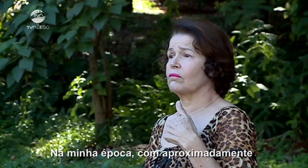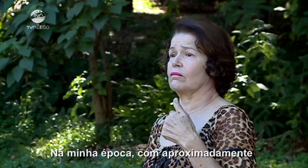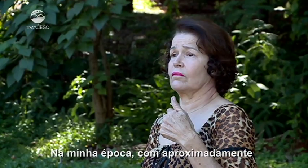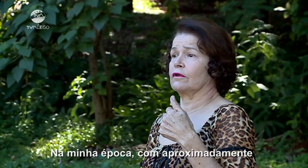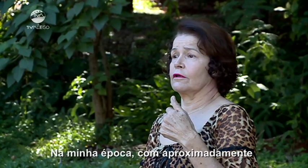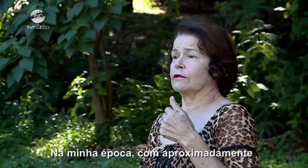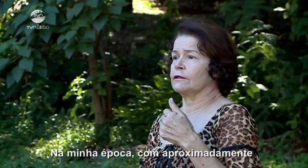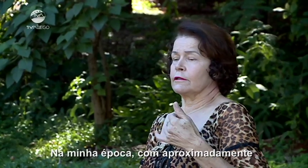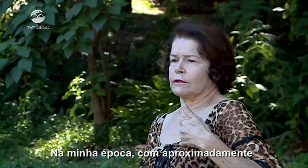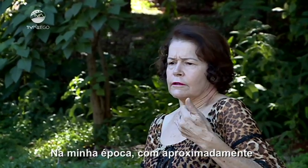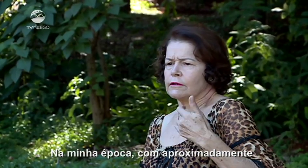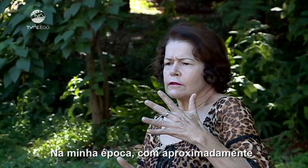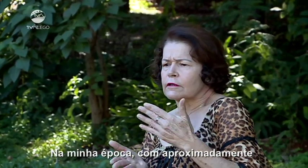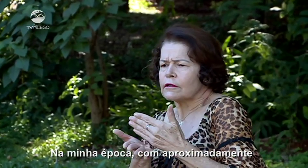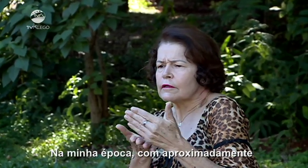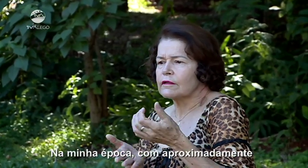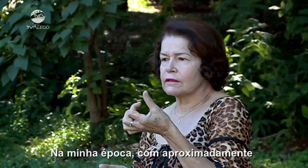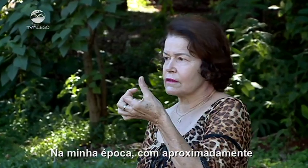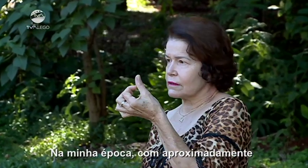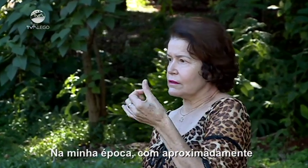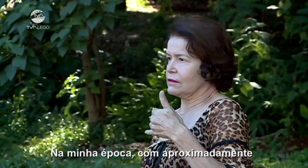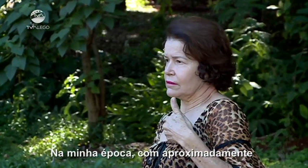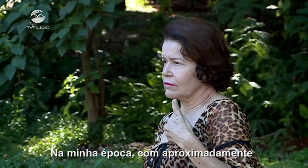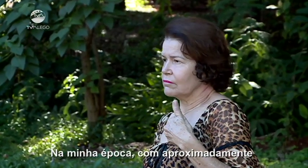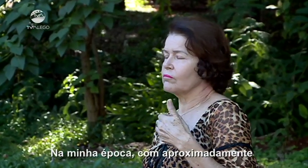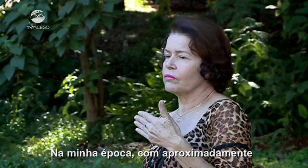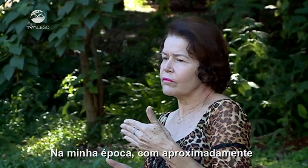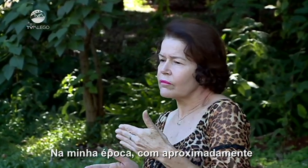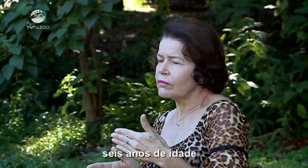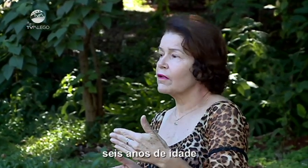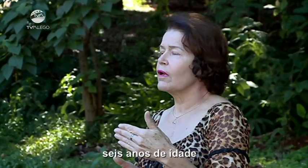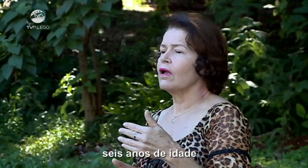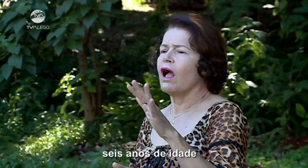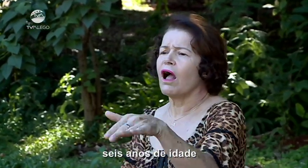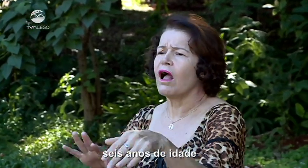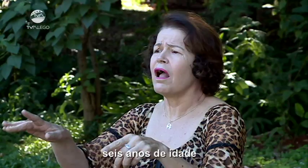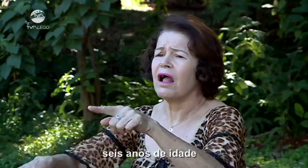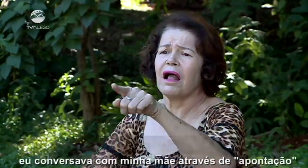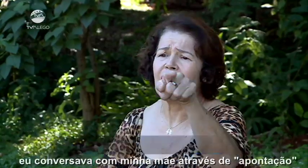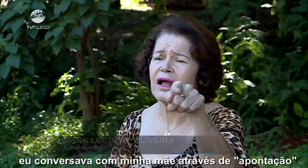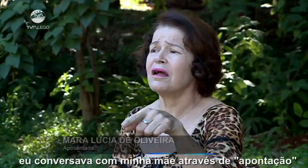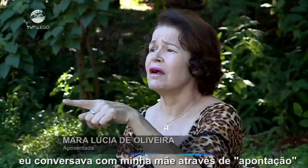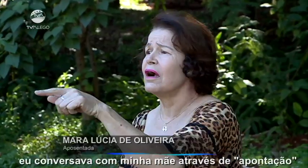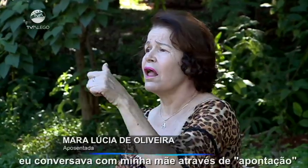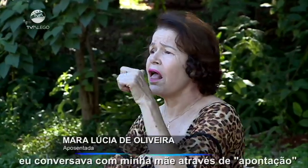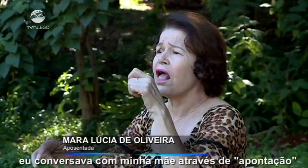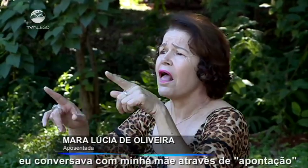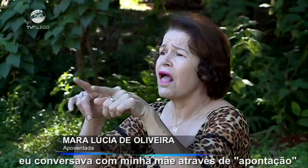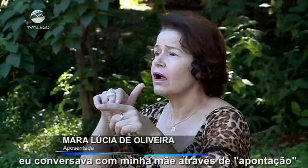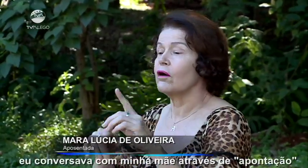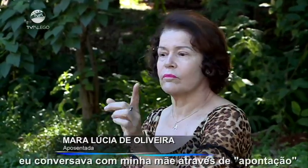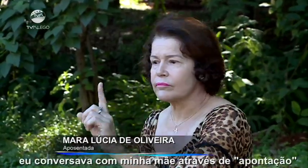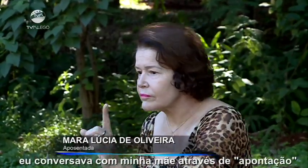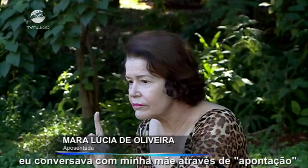minha época, com aproximadamente 6 anos de idade, eu conversava com a minha mãe através